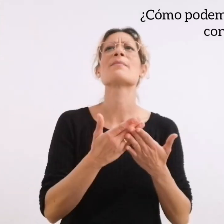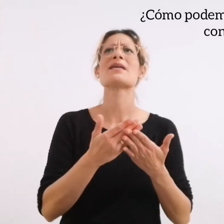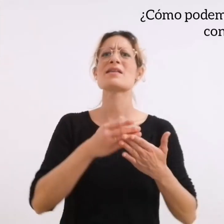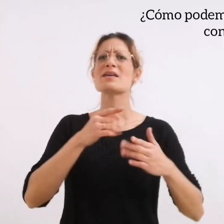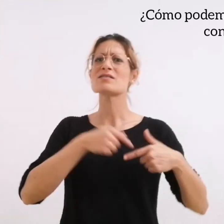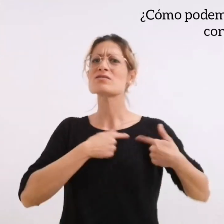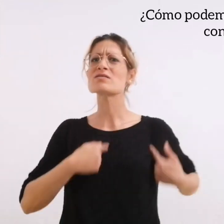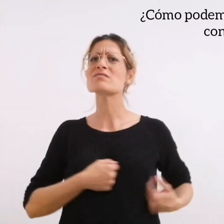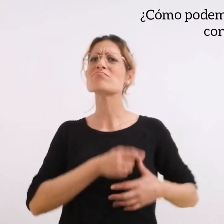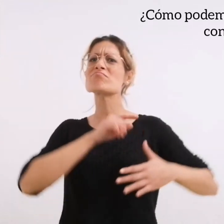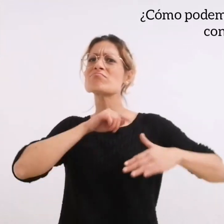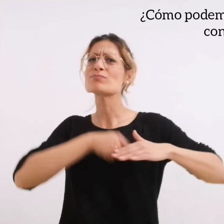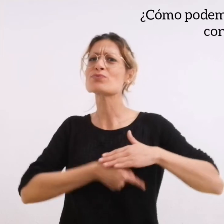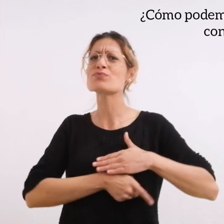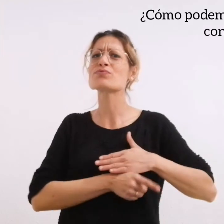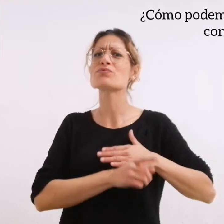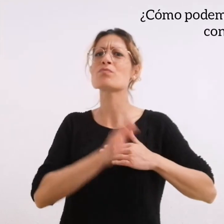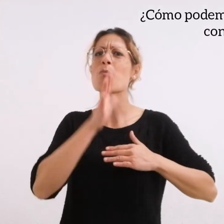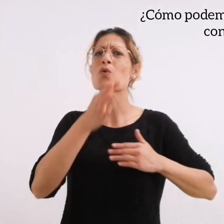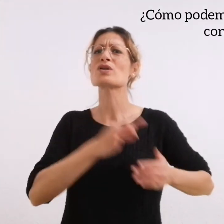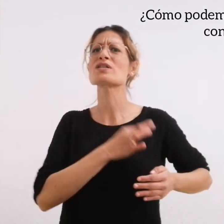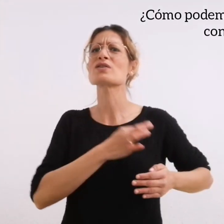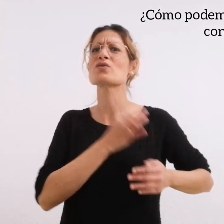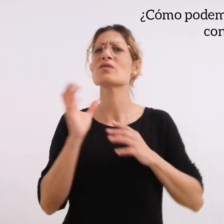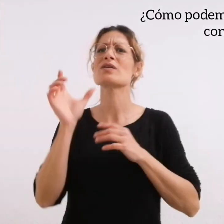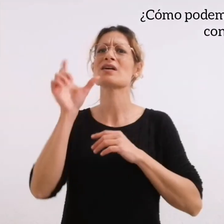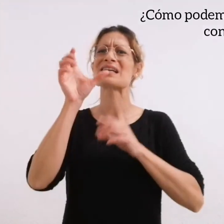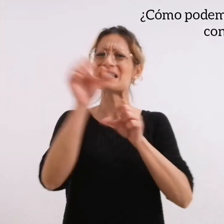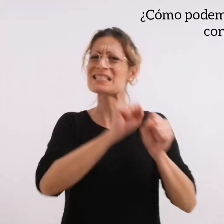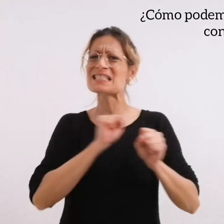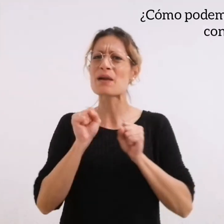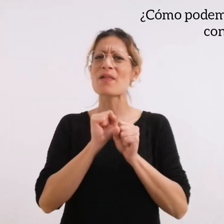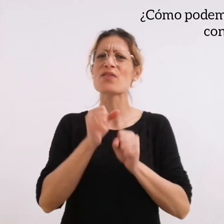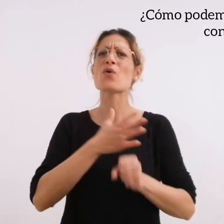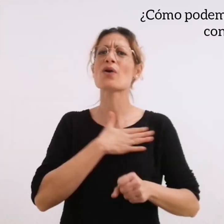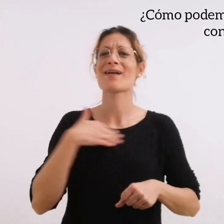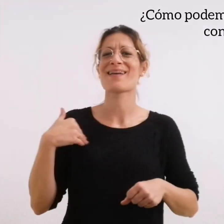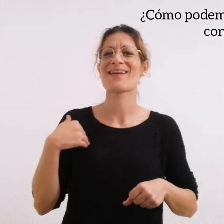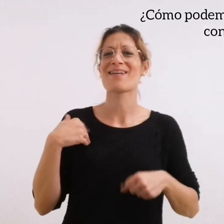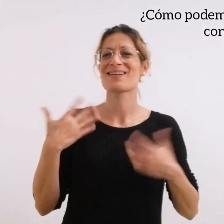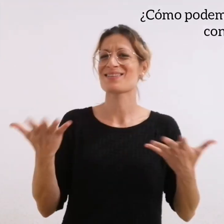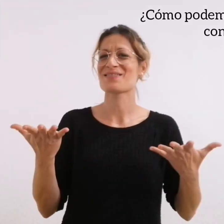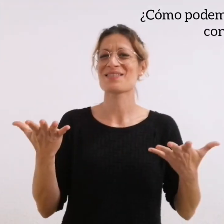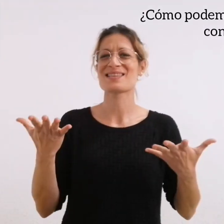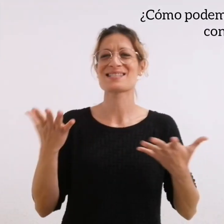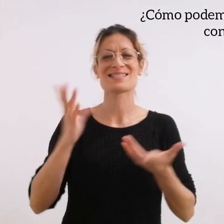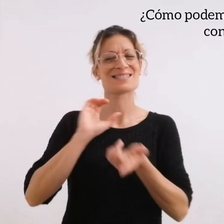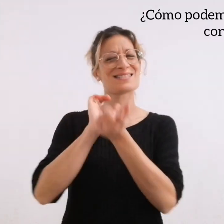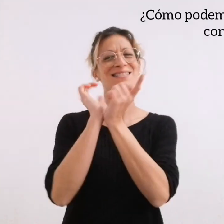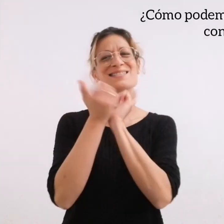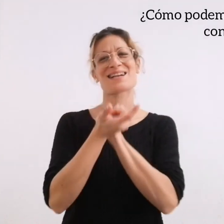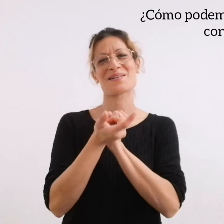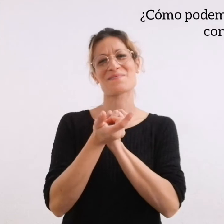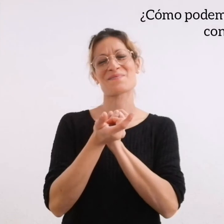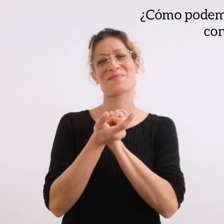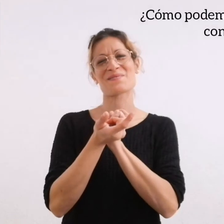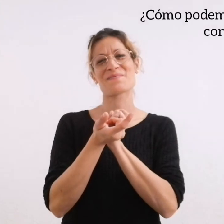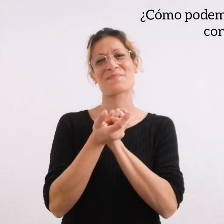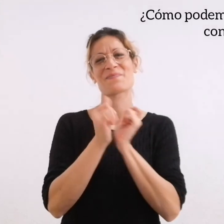y Salvador, en ese momento recibes esa salvación preciosa que Cristo en la cruz ha conseguido para ti. El